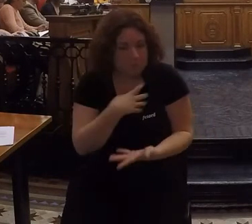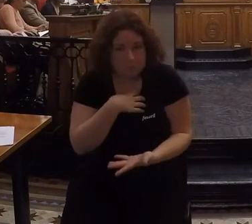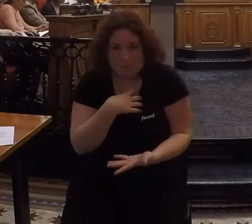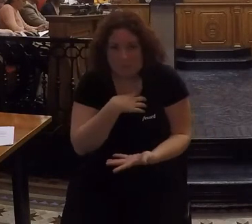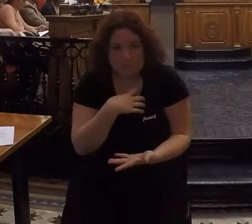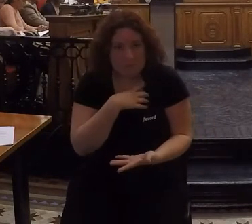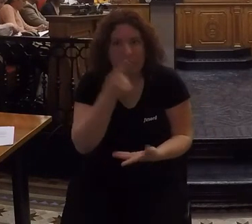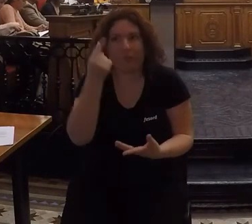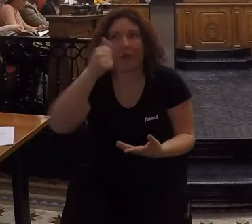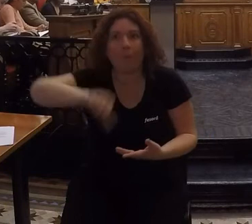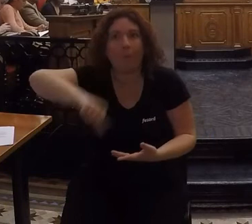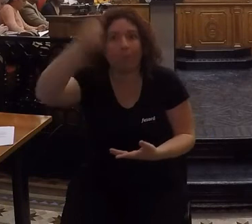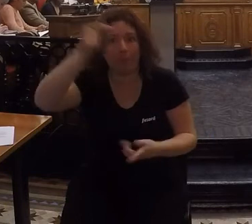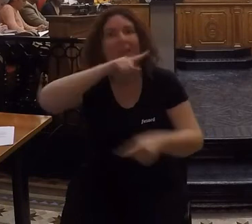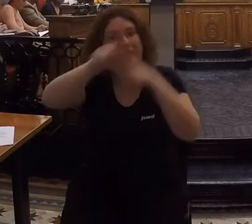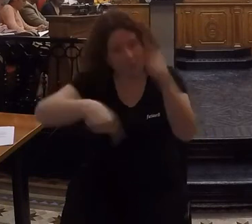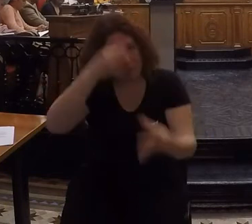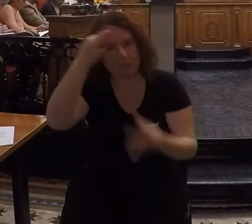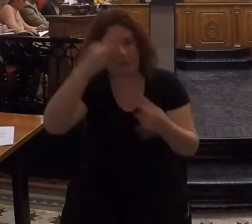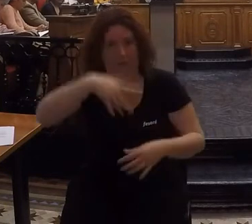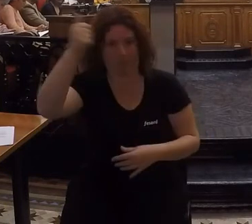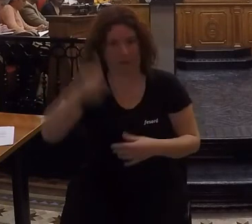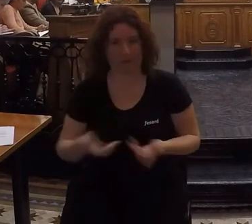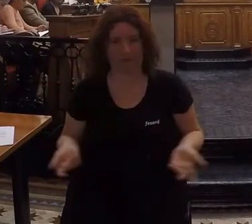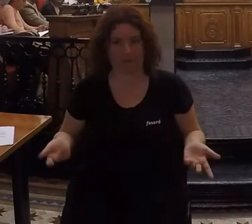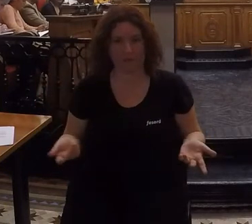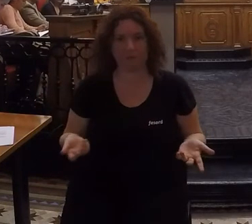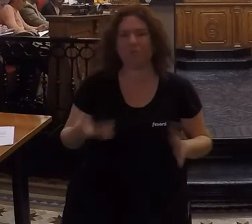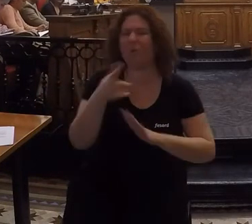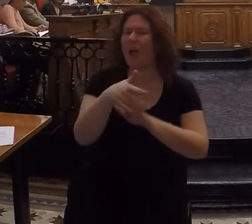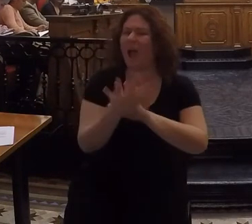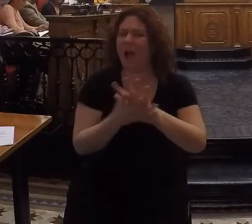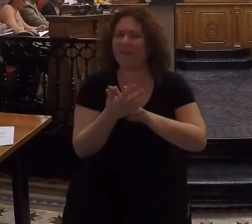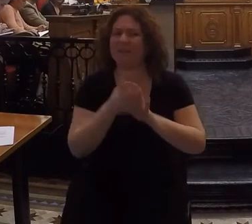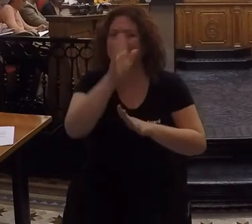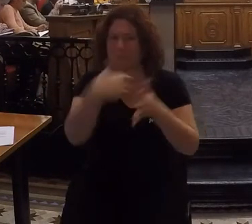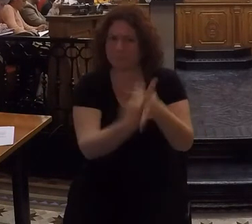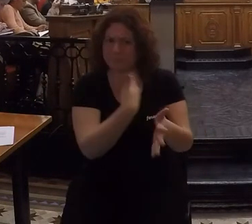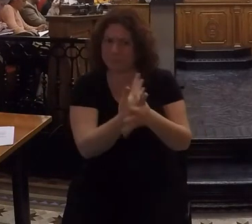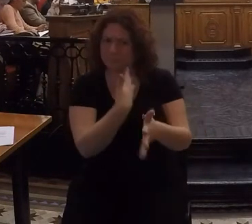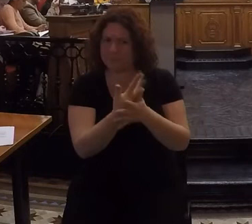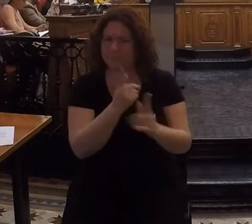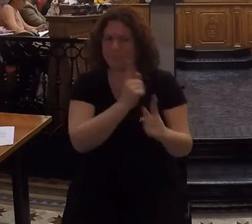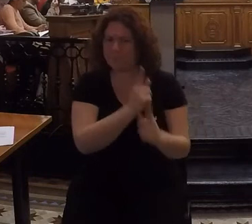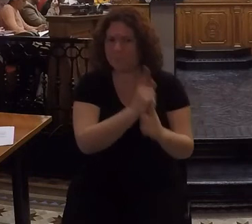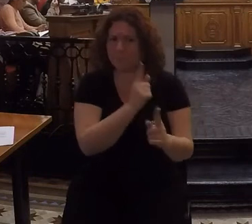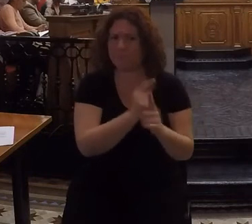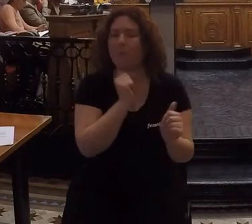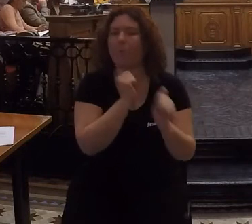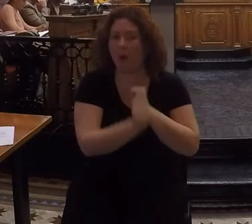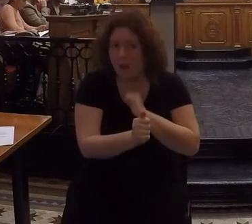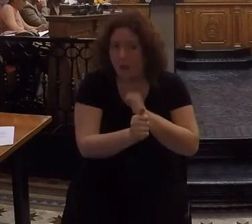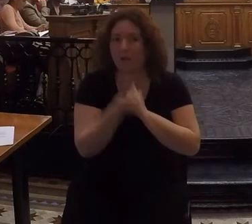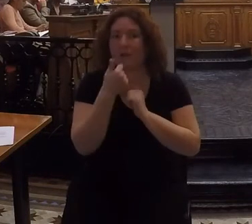aprueban dichos fondos. Se refiere usted, además, en sus alegaciones, a la estrategia